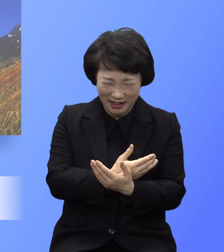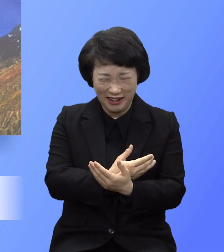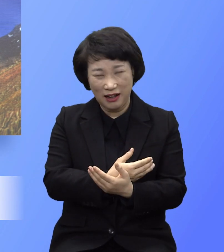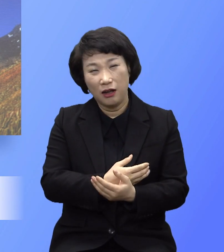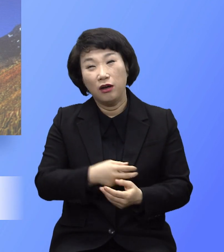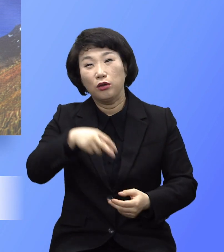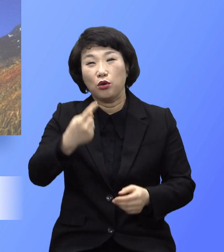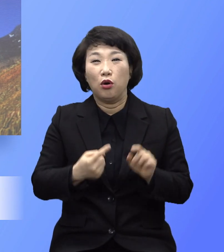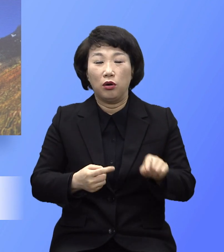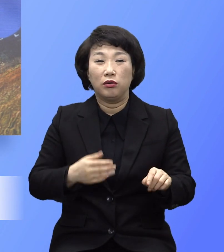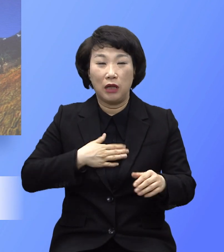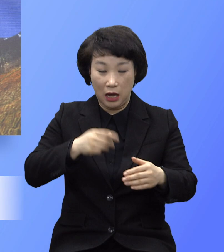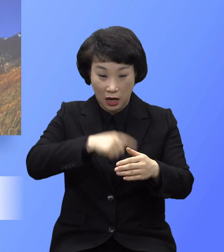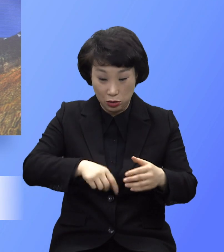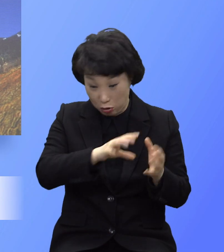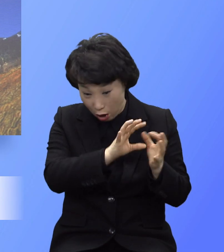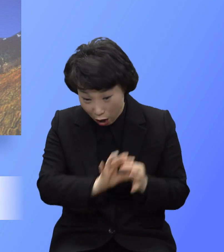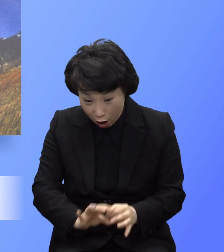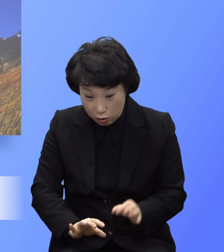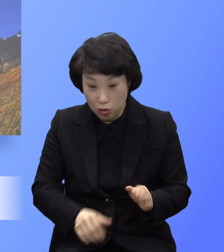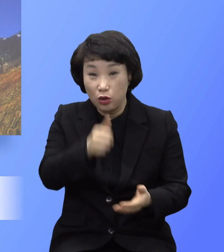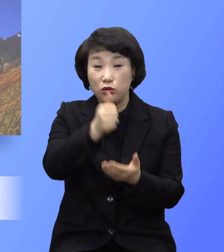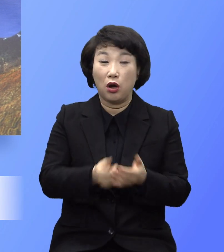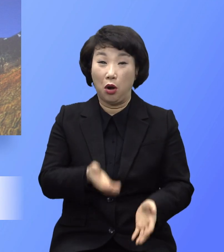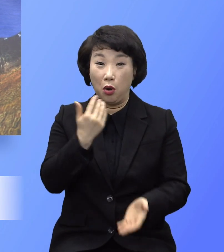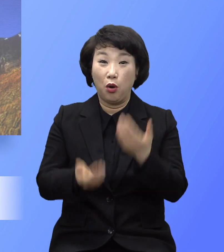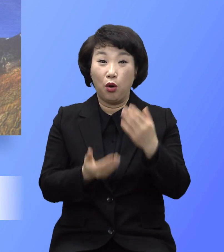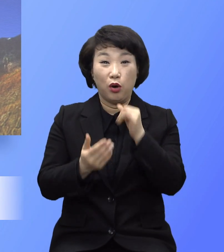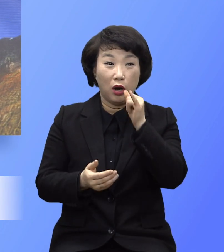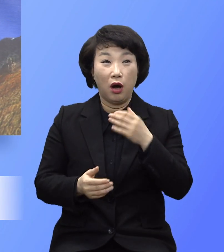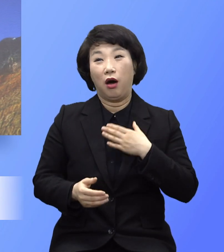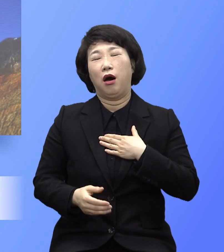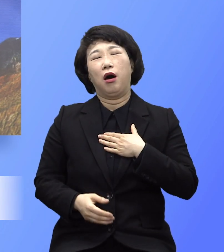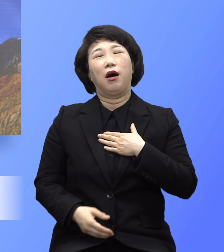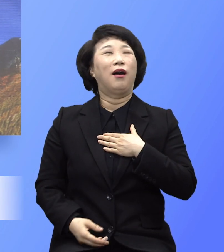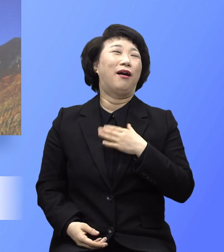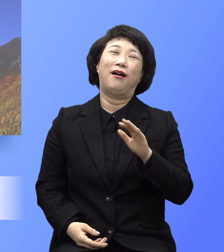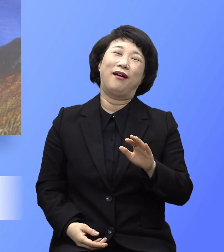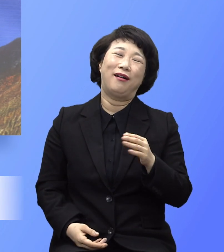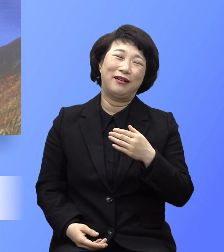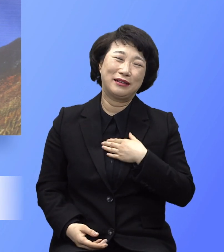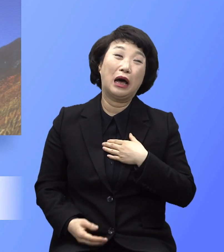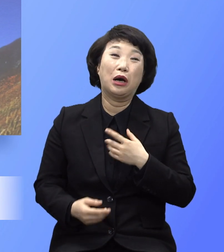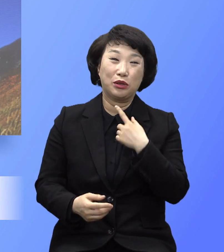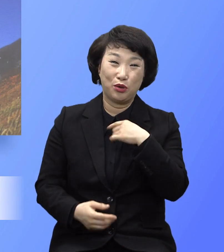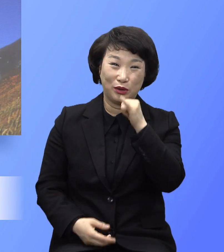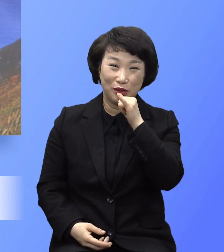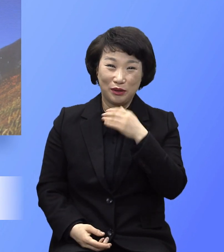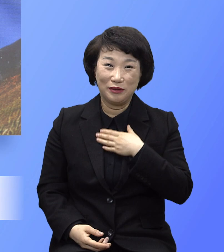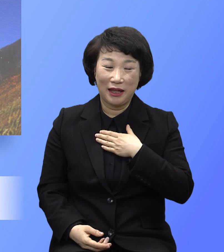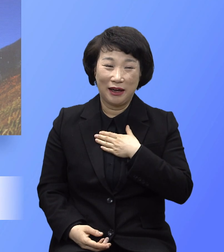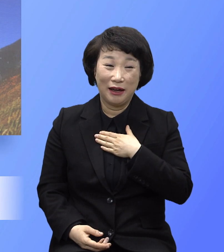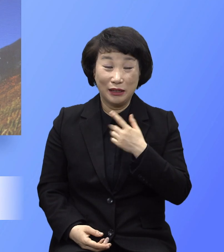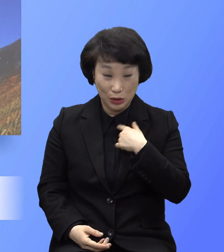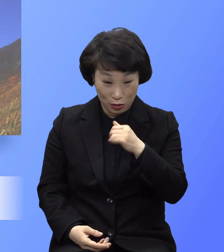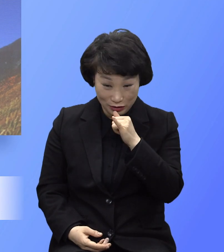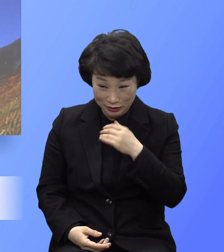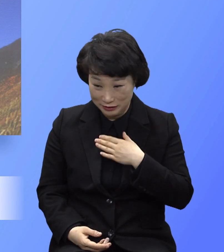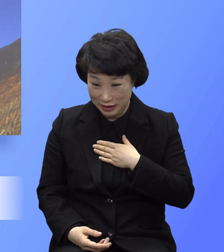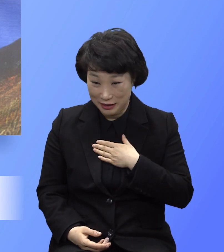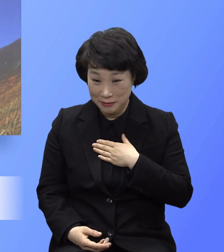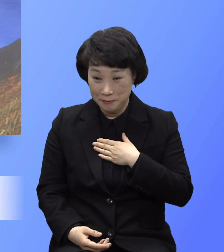짜내도 속에서 끝없는 죄가 터져 나오는데, 이건 나의 경험이에요. 나의